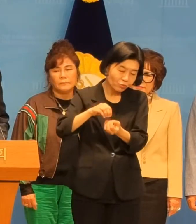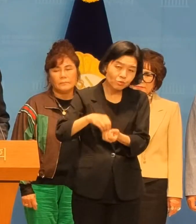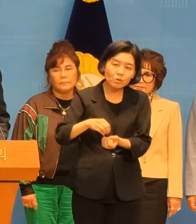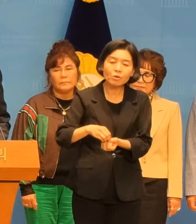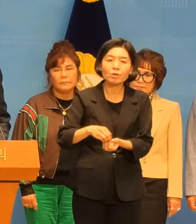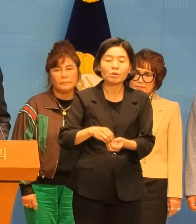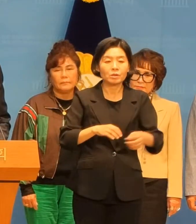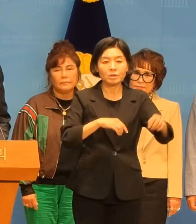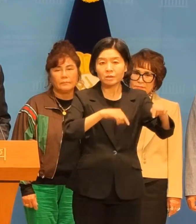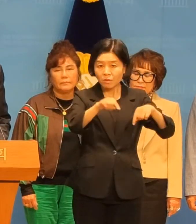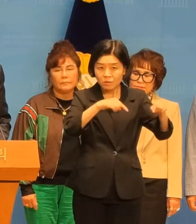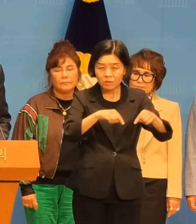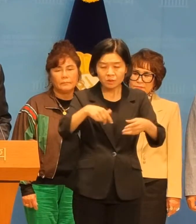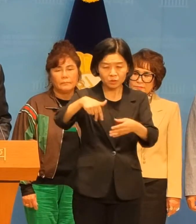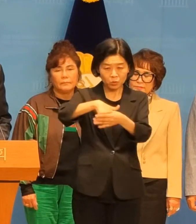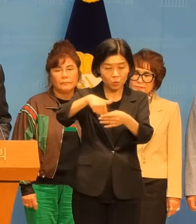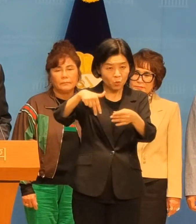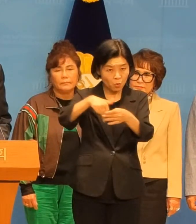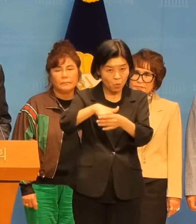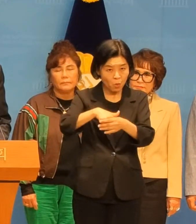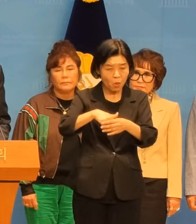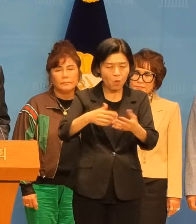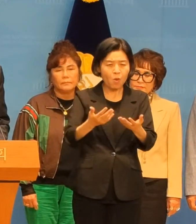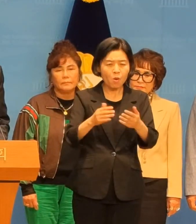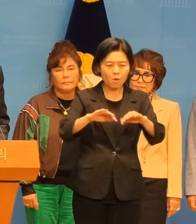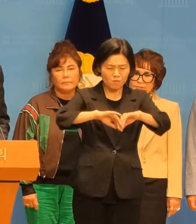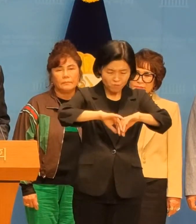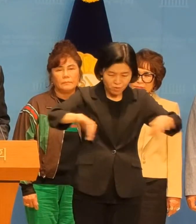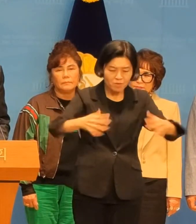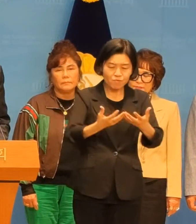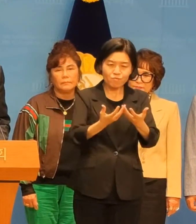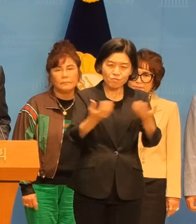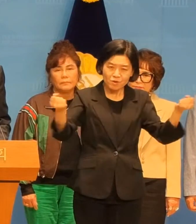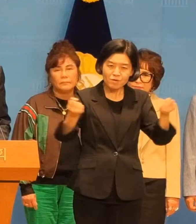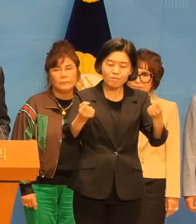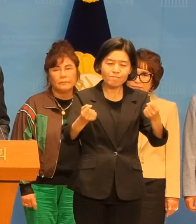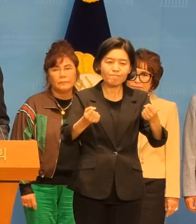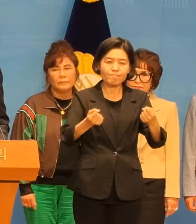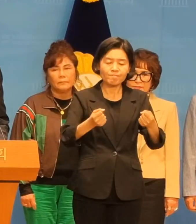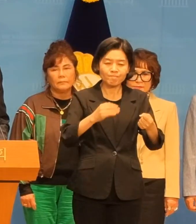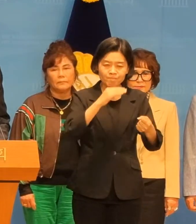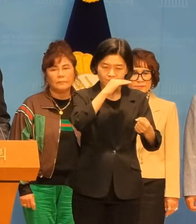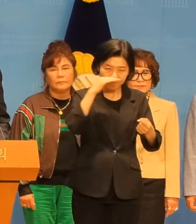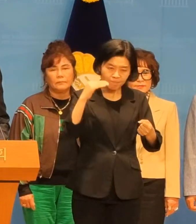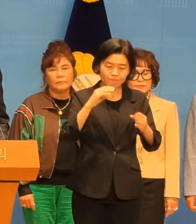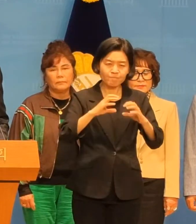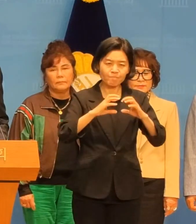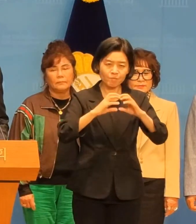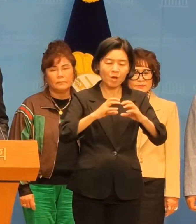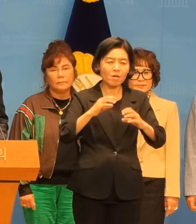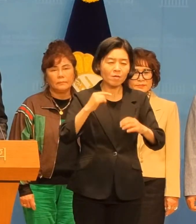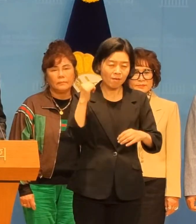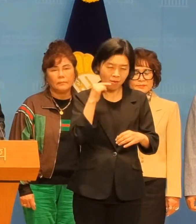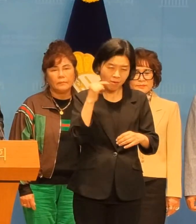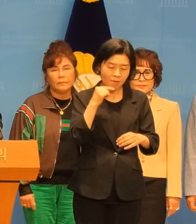정치와 종교의 엄정한 분리를 지켜온 종단입니다.